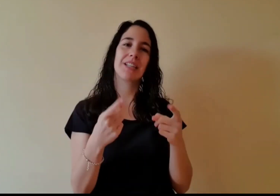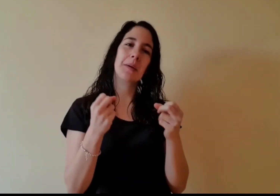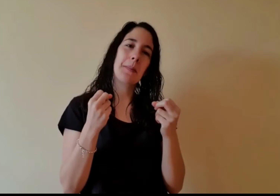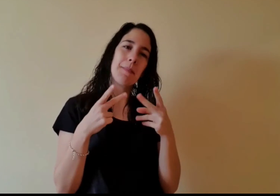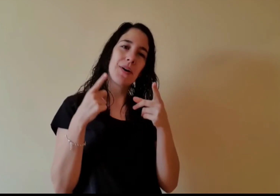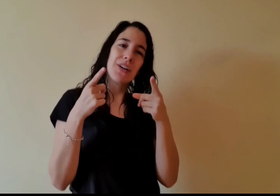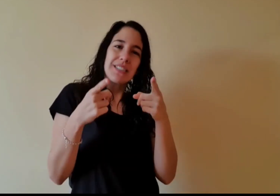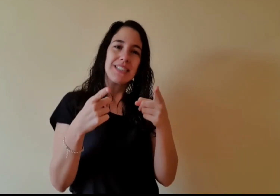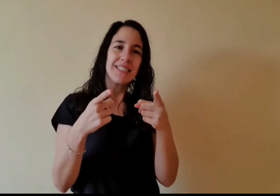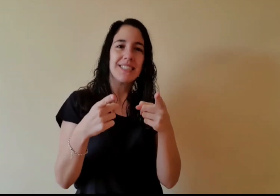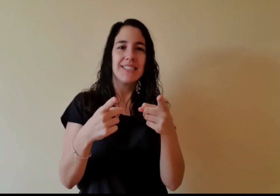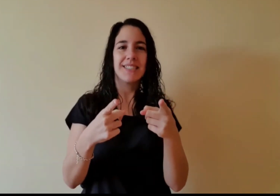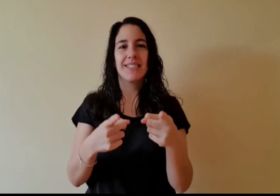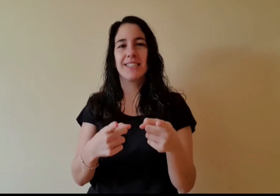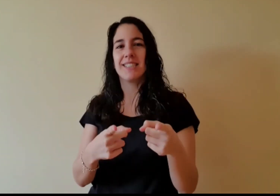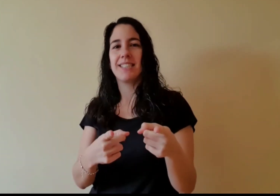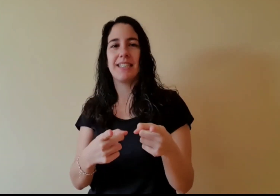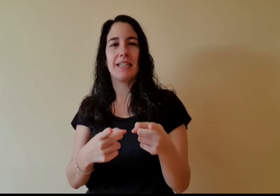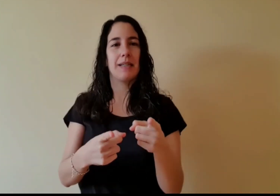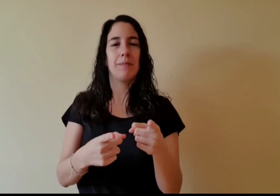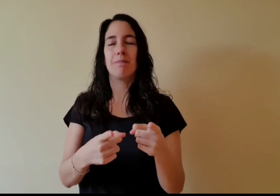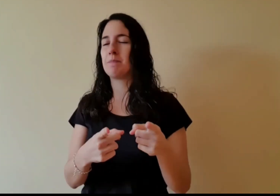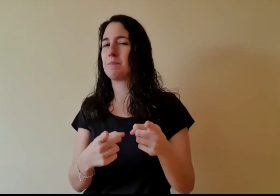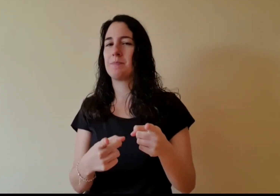ti, por ti.